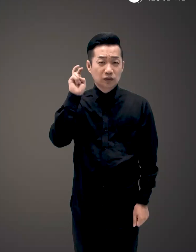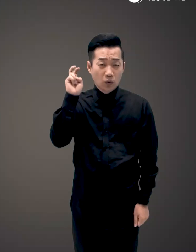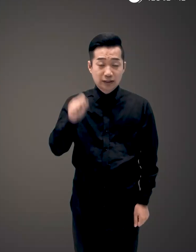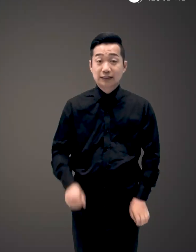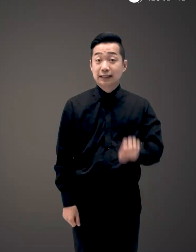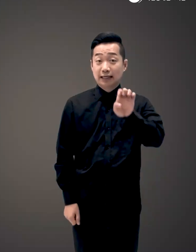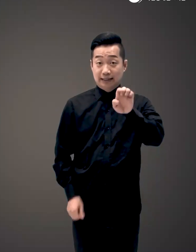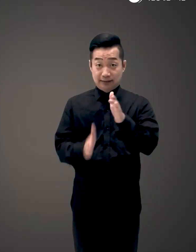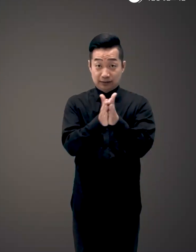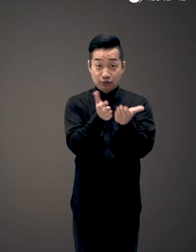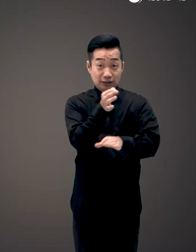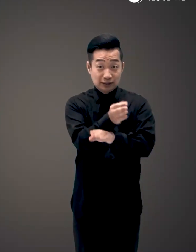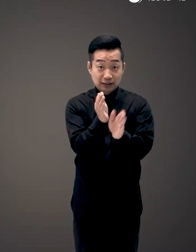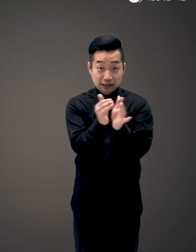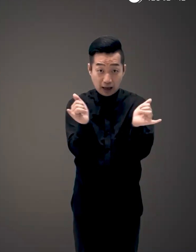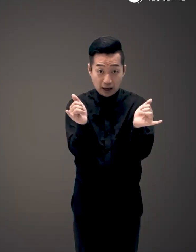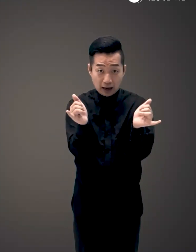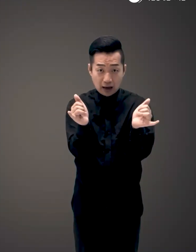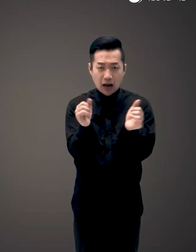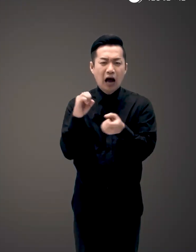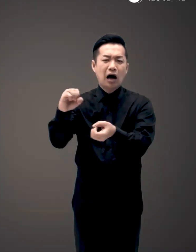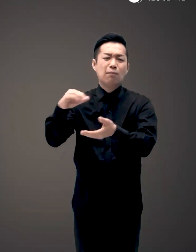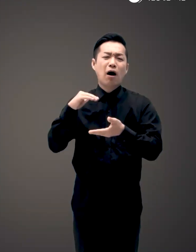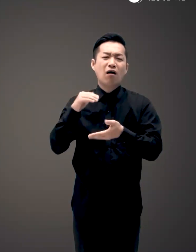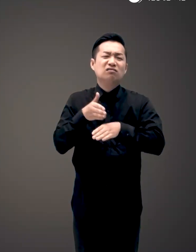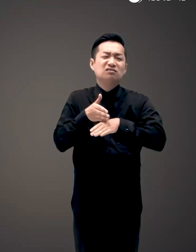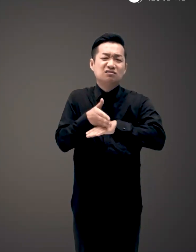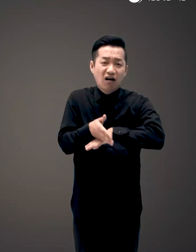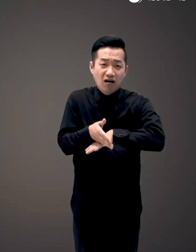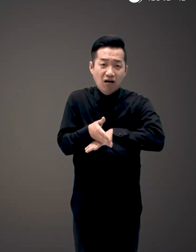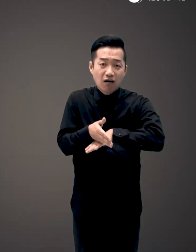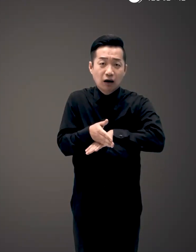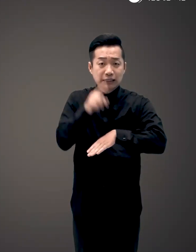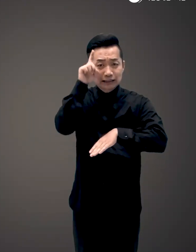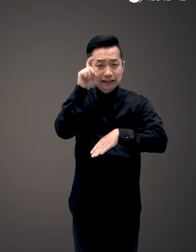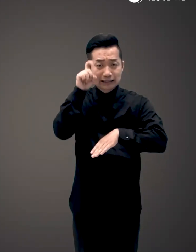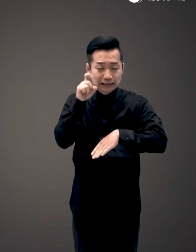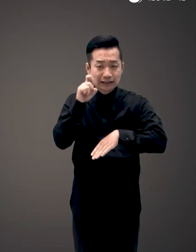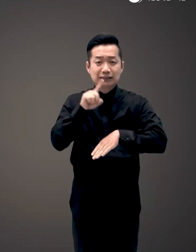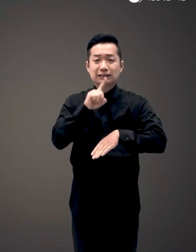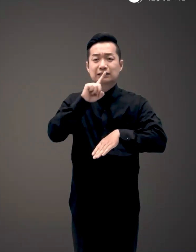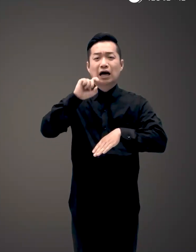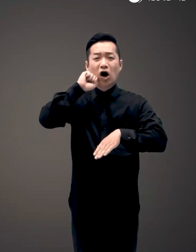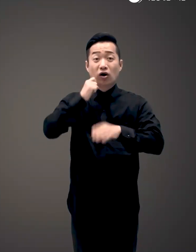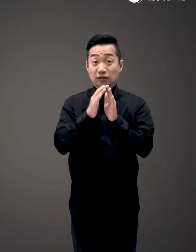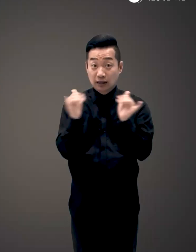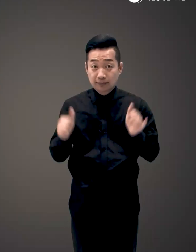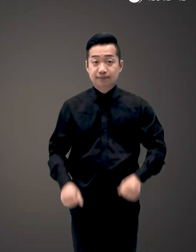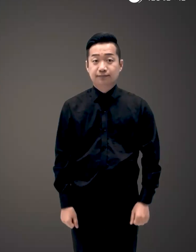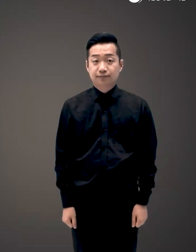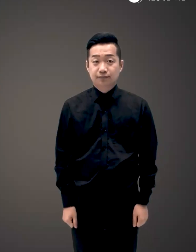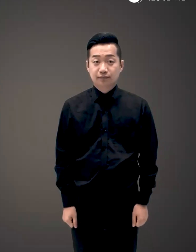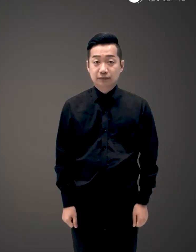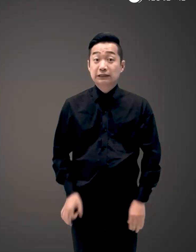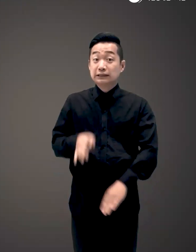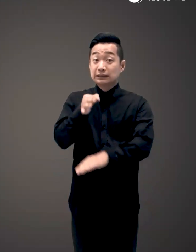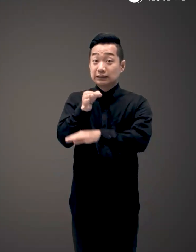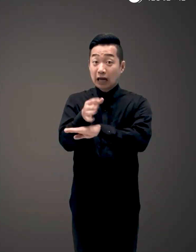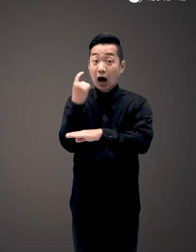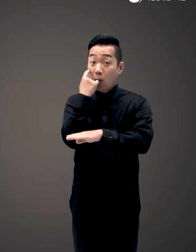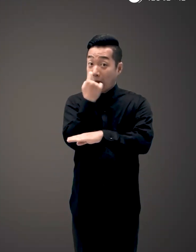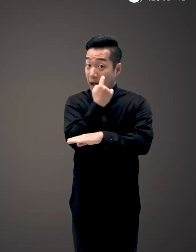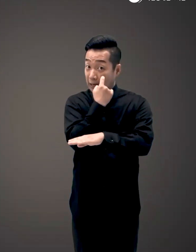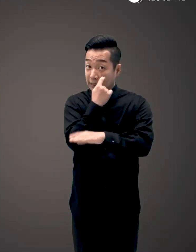그리고 혹시 이북으로 구매하신 분들이거나 혹은 배송이 늦어져가지고 실물 책을 인증하기 어려우신 분들은 그